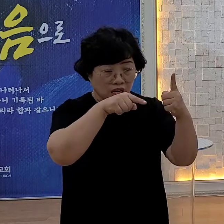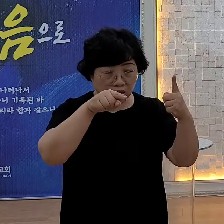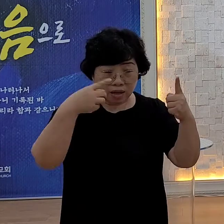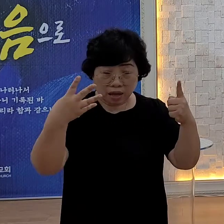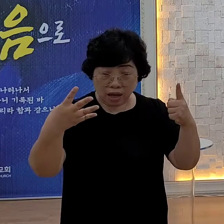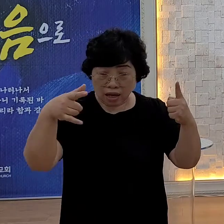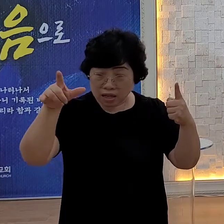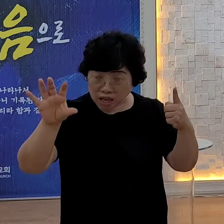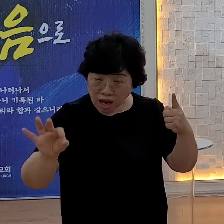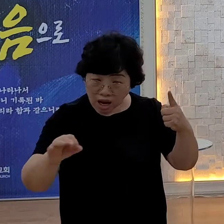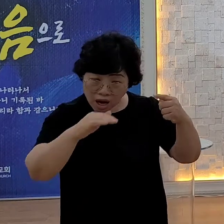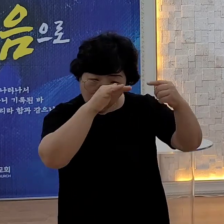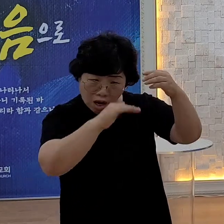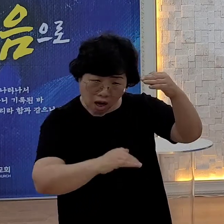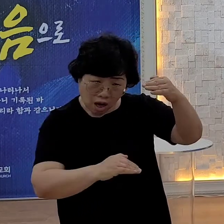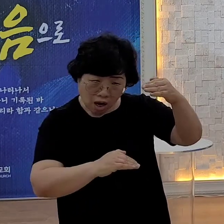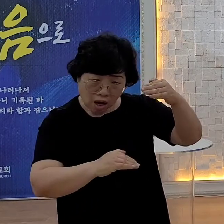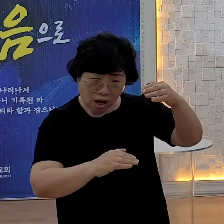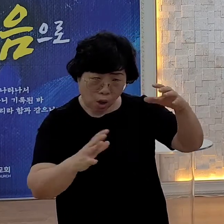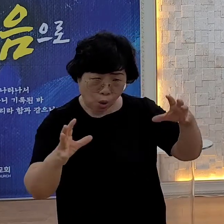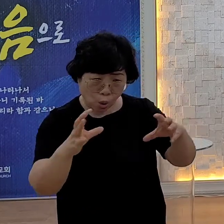걸까요? 바로